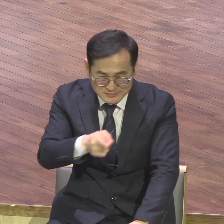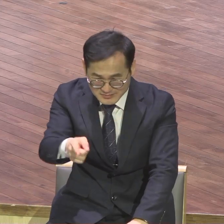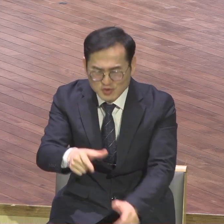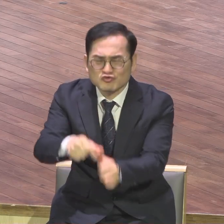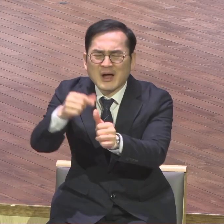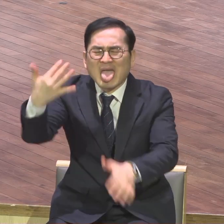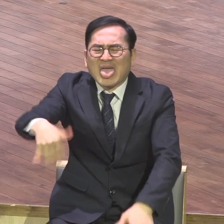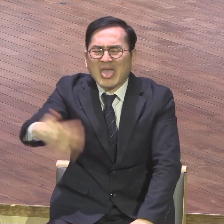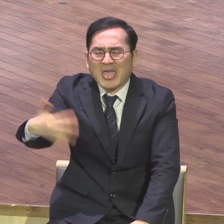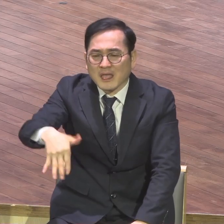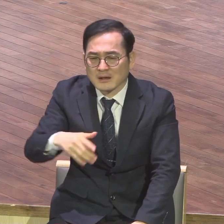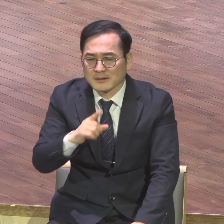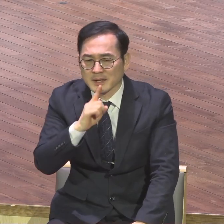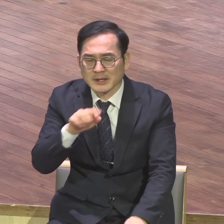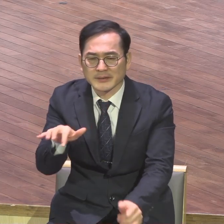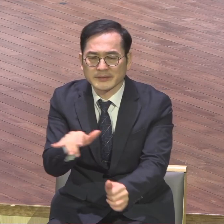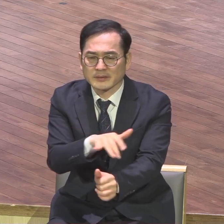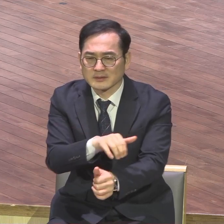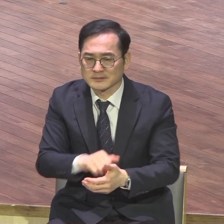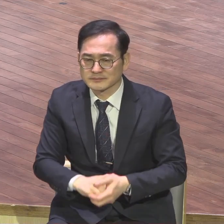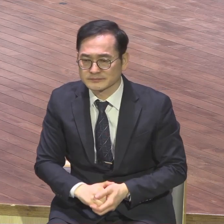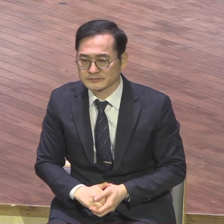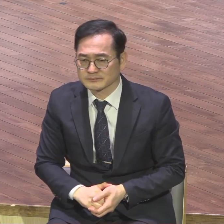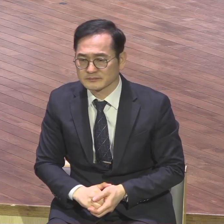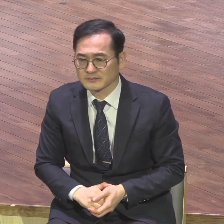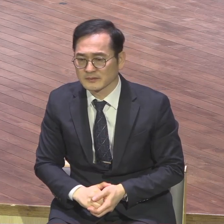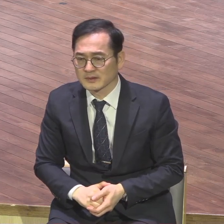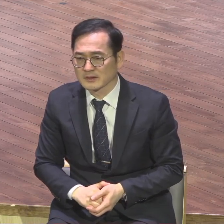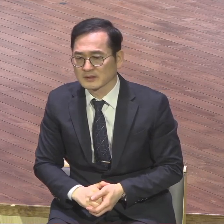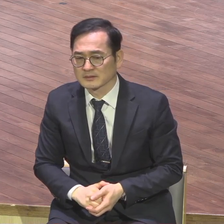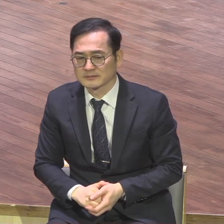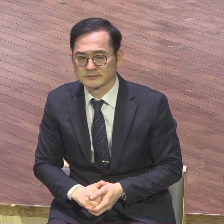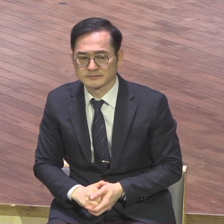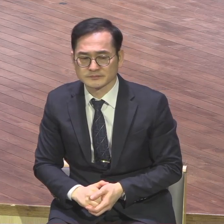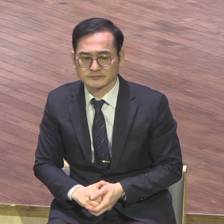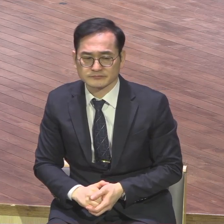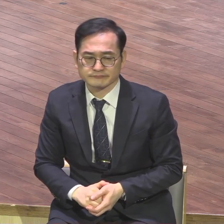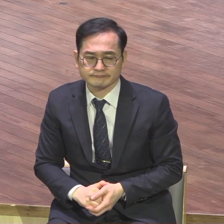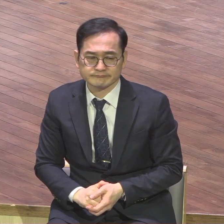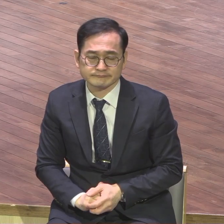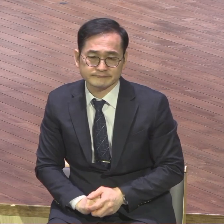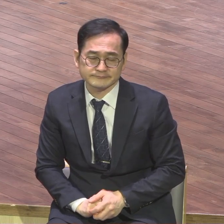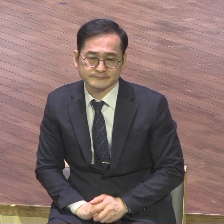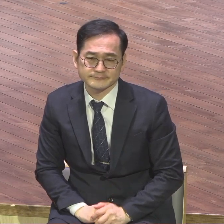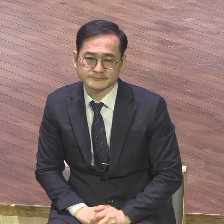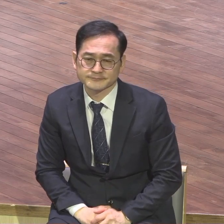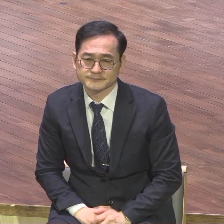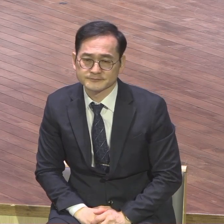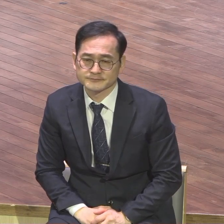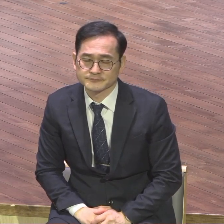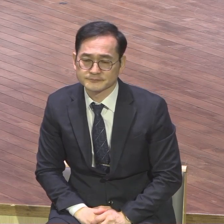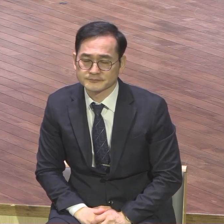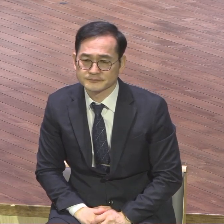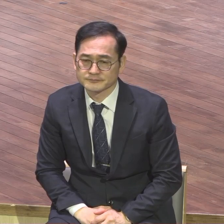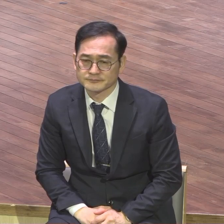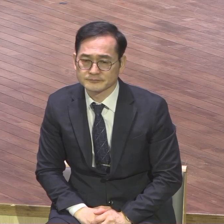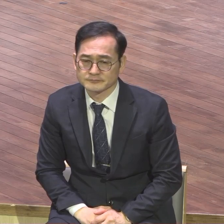거예요. 이 할례 받아야 구원 받는다고. 그렇게 계속